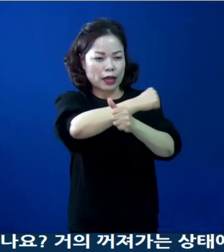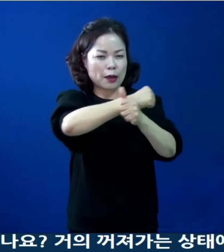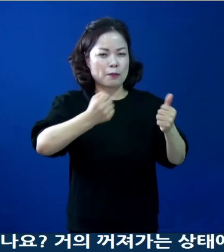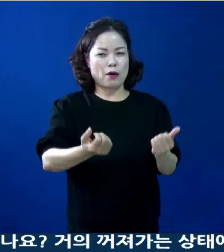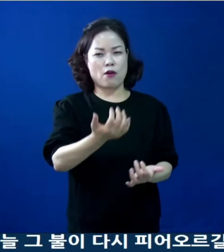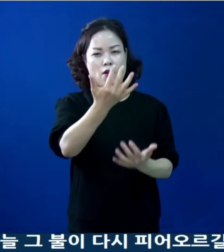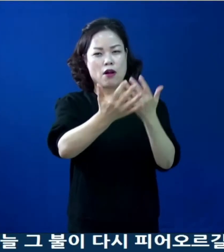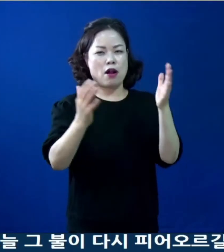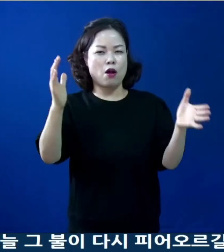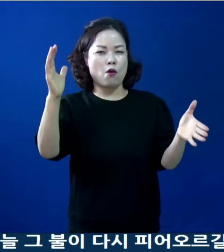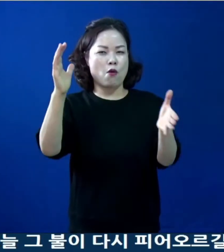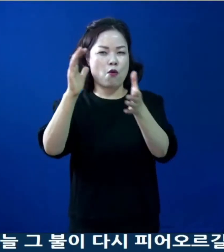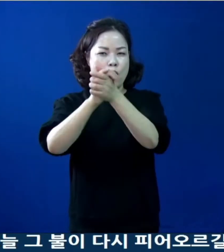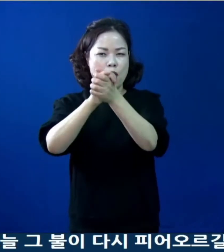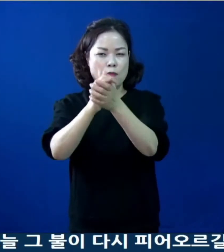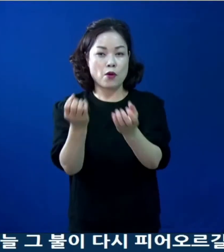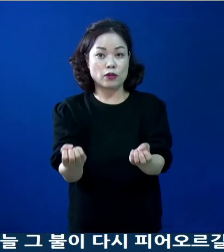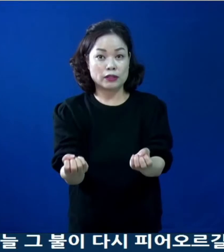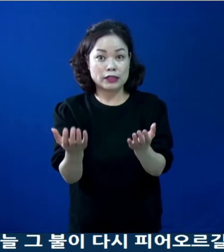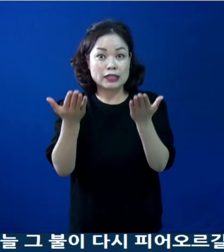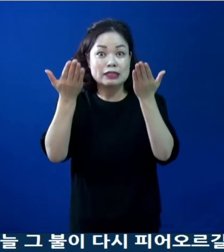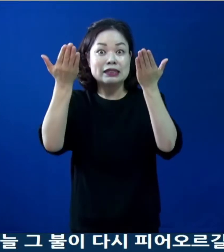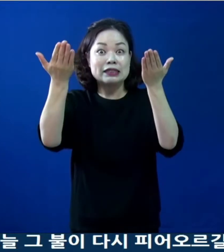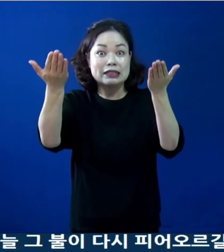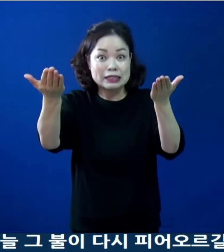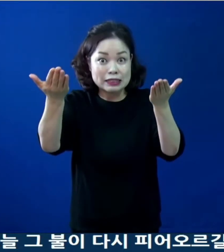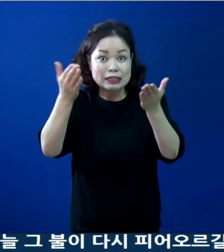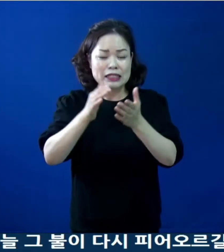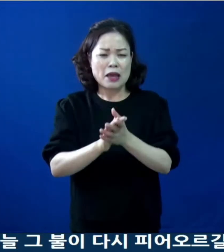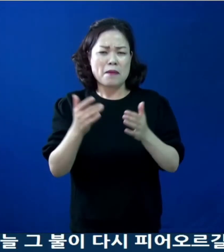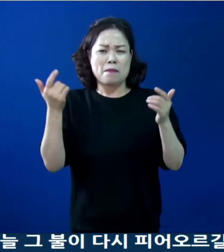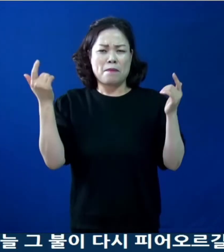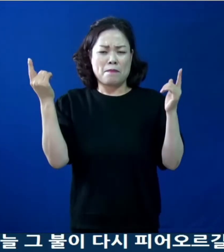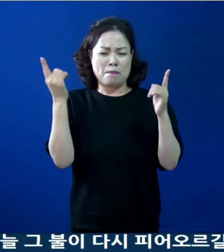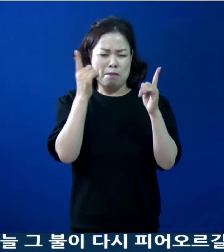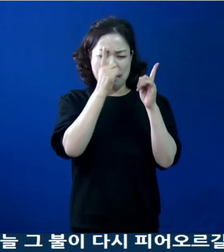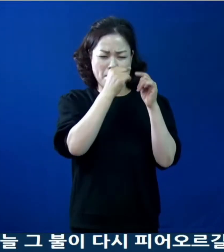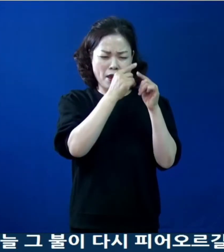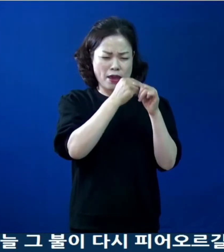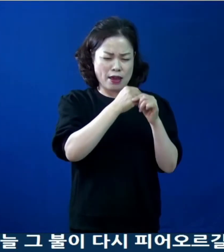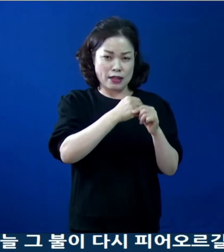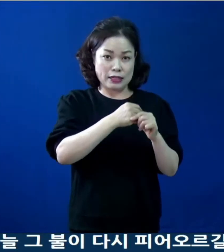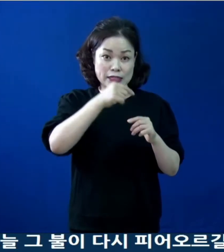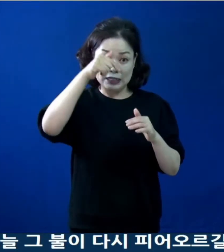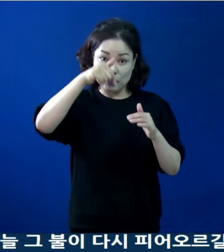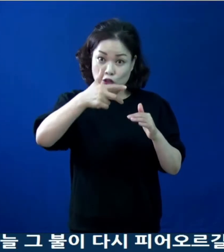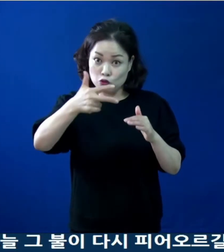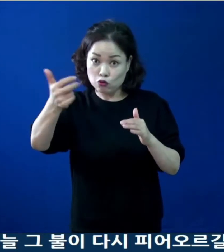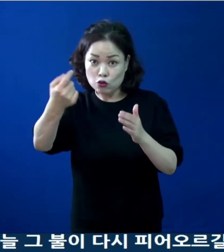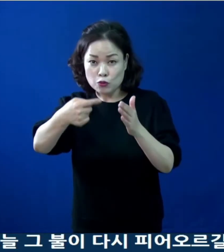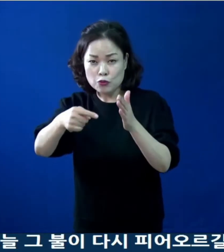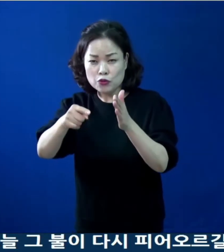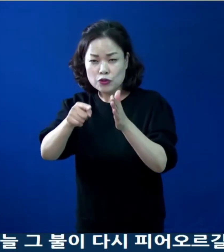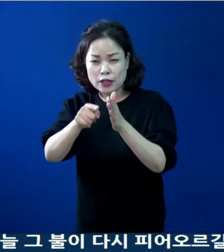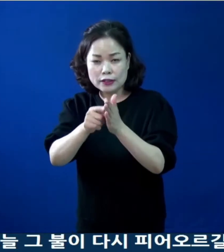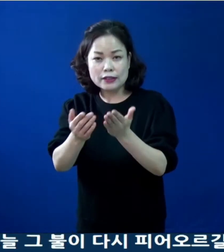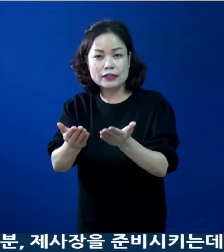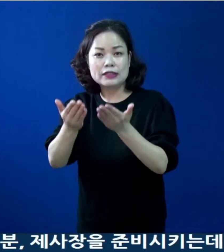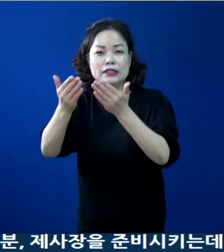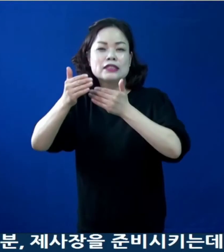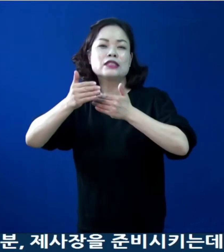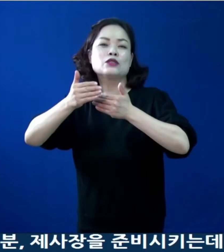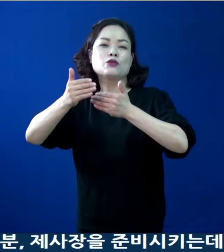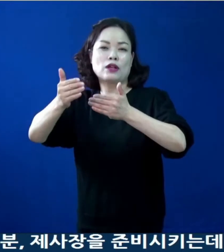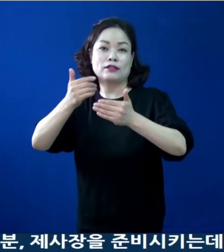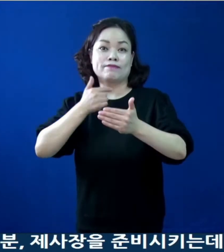화목제 똑같이 반복해서 제사를 드리면서 매일매일 조금 더 깊게 주님을 위하여 준비되어지는 과정